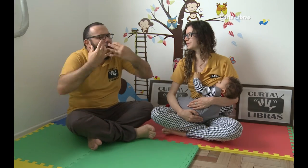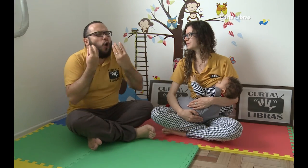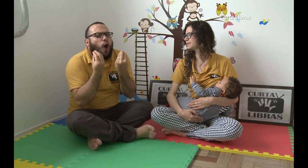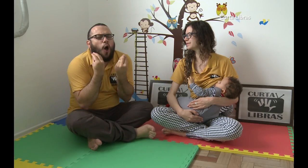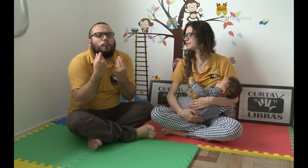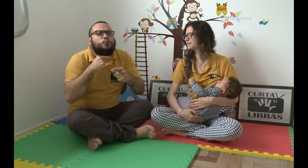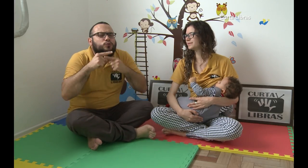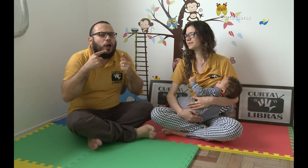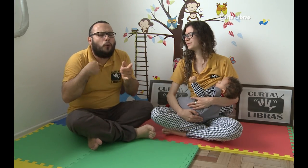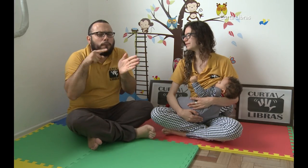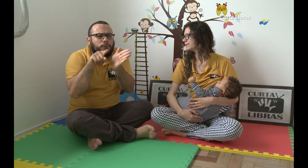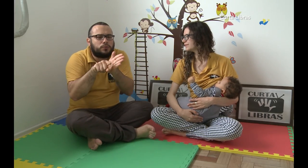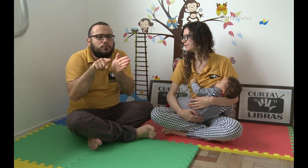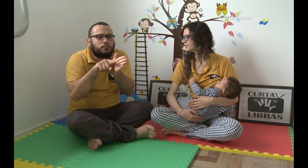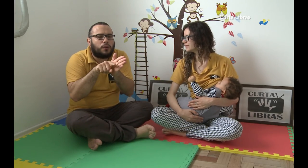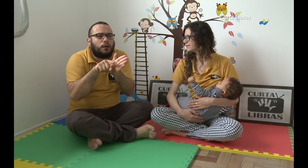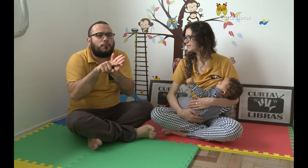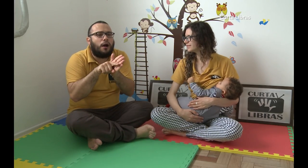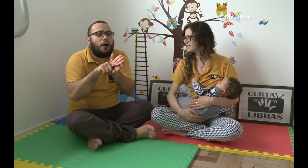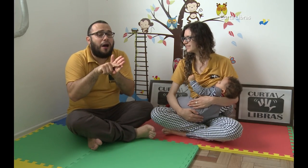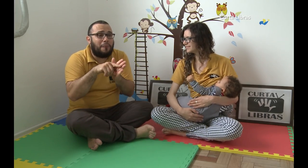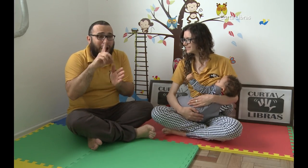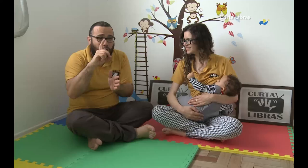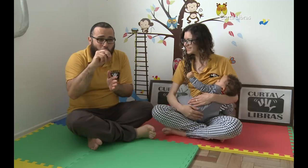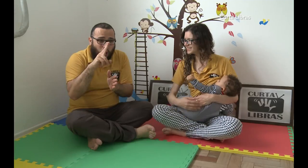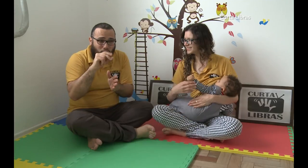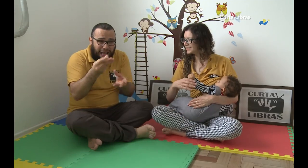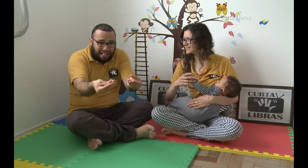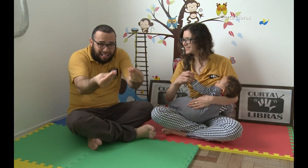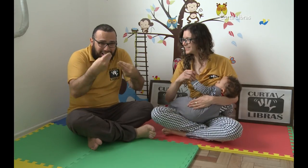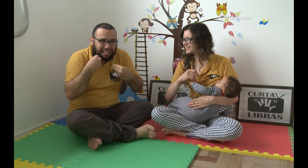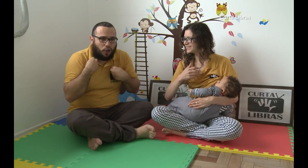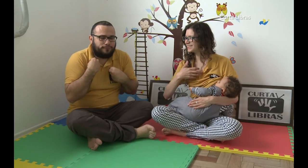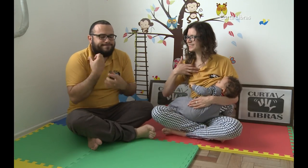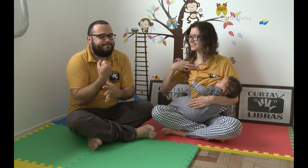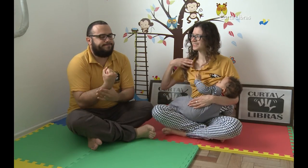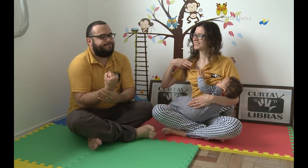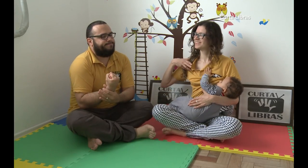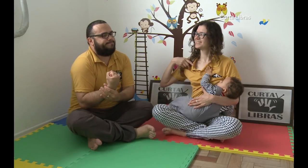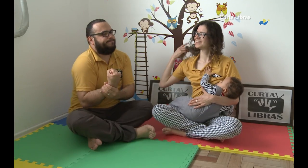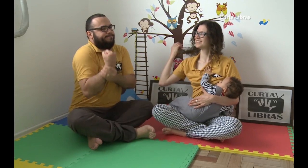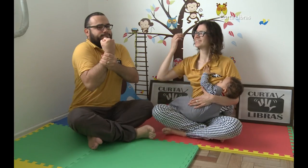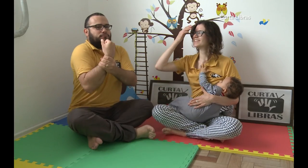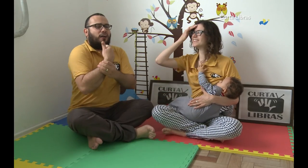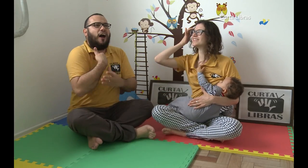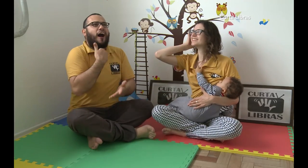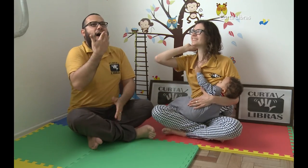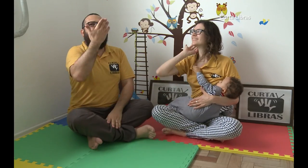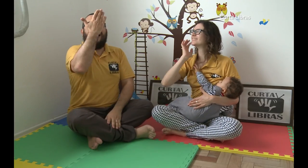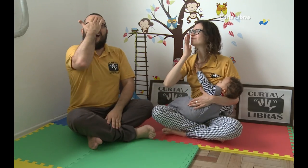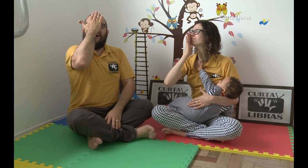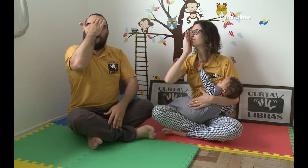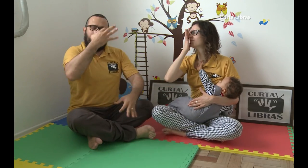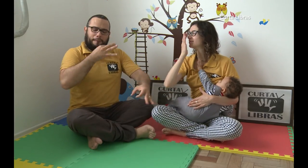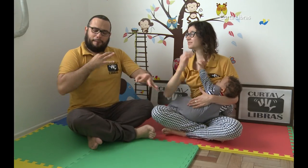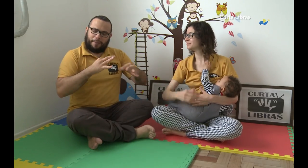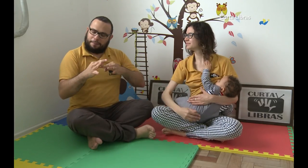oportunidade A doula nos explicou tudo Fizemos várias perguntas E aí sim Eu pude me